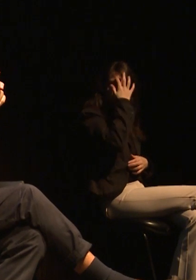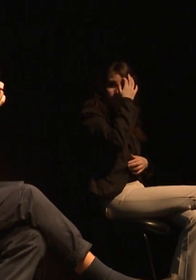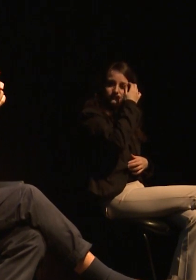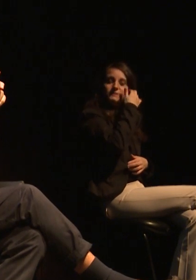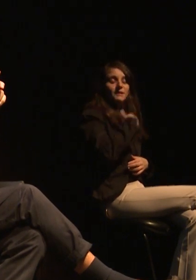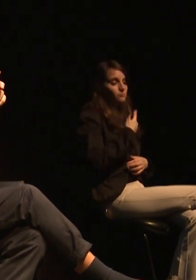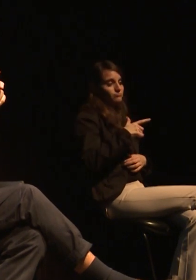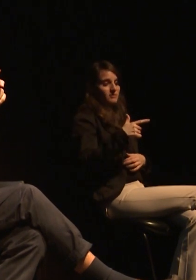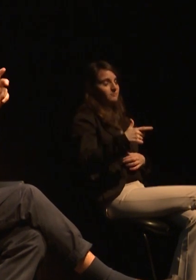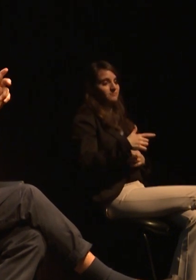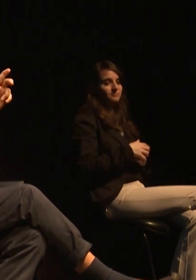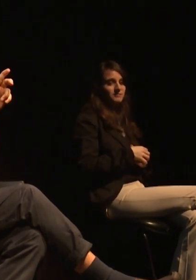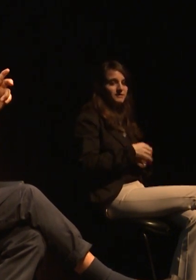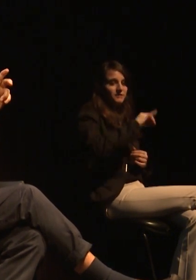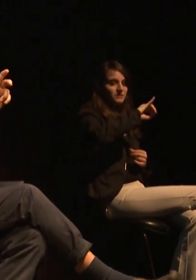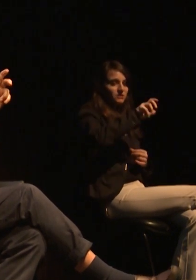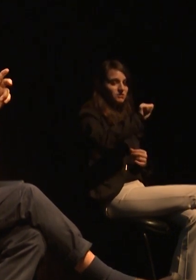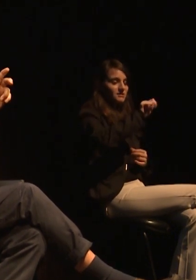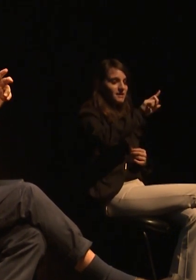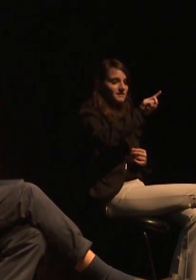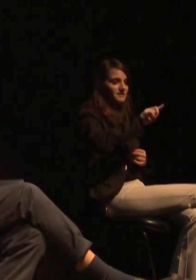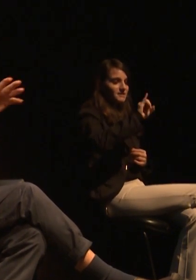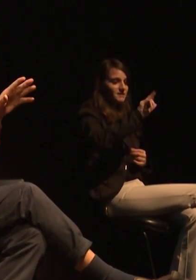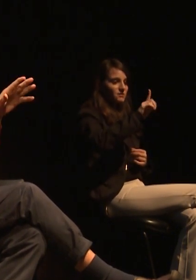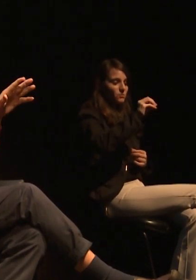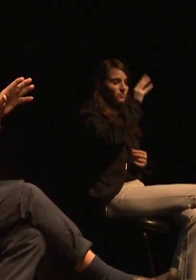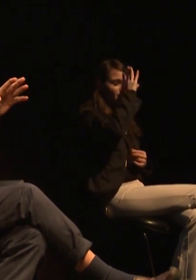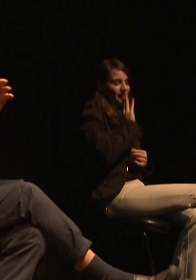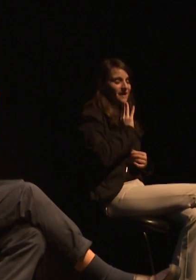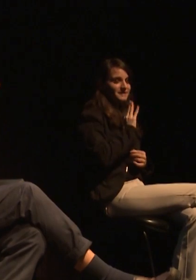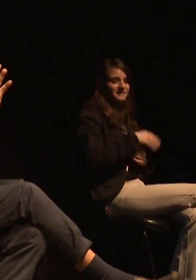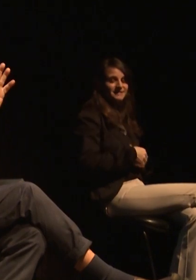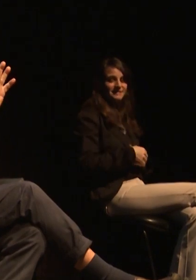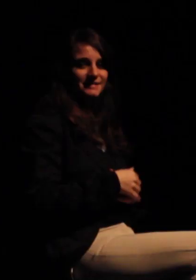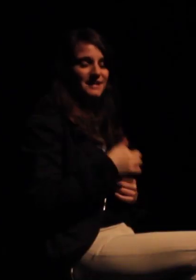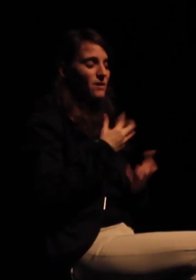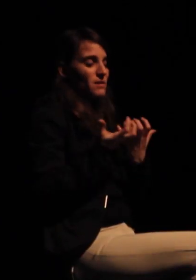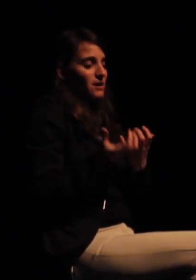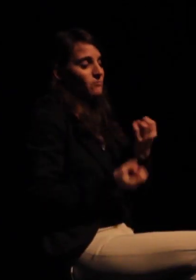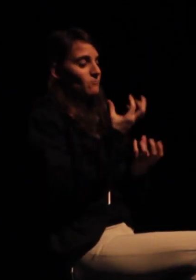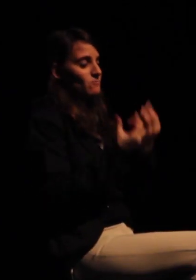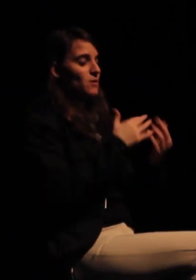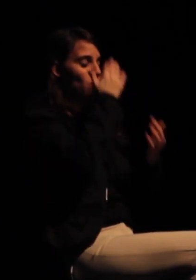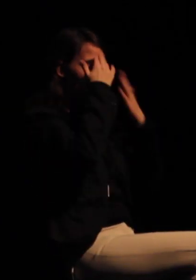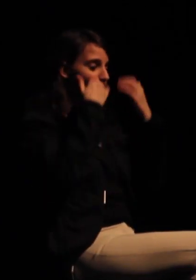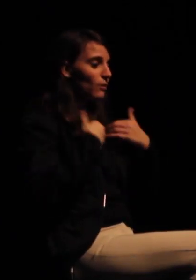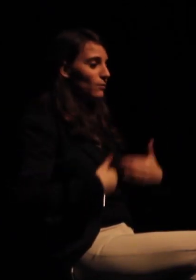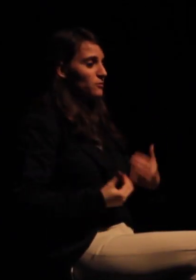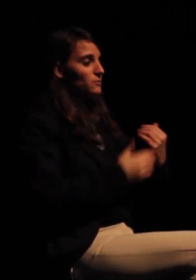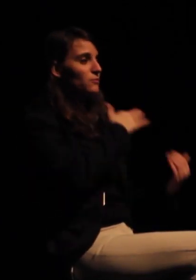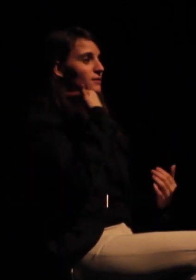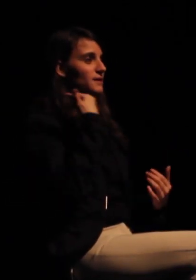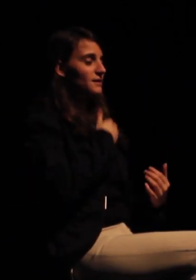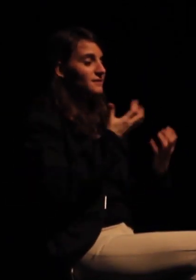jazigo. O jazigo é de graça. Eu também já quero, é que me cremem, porque eu não quero ficar lá embaixo